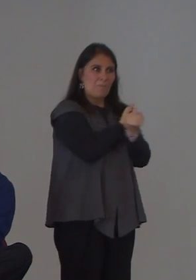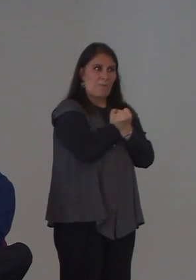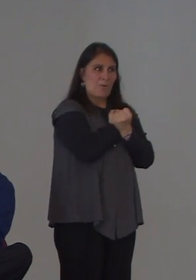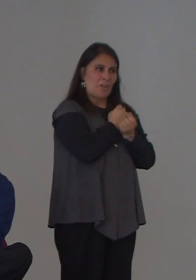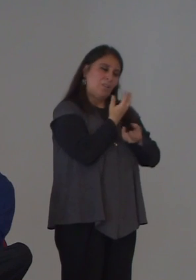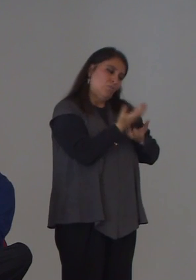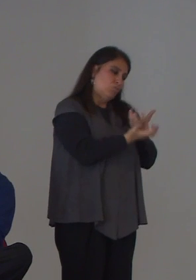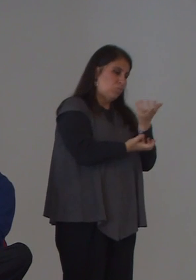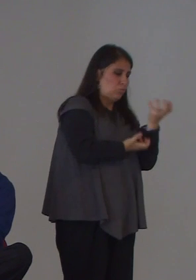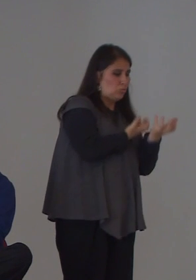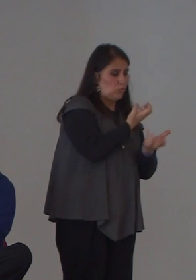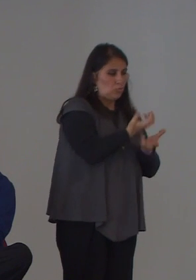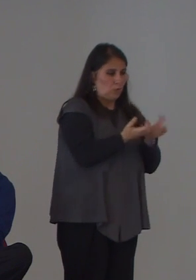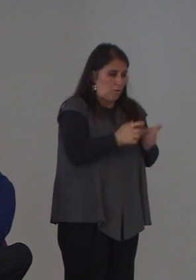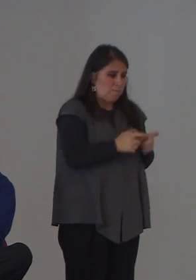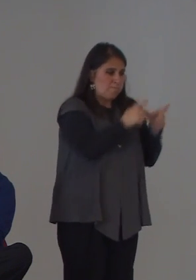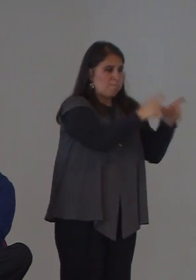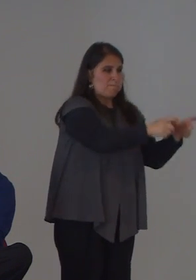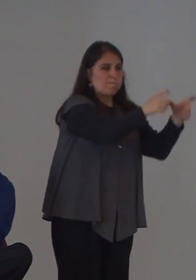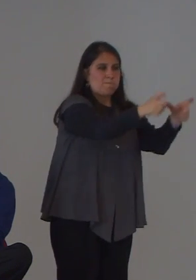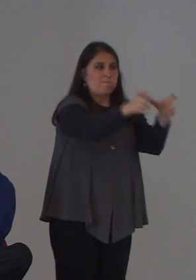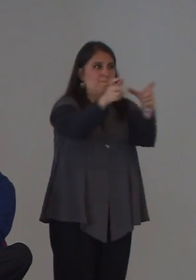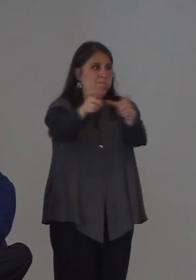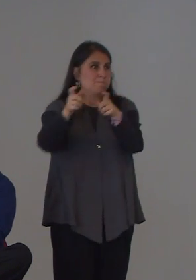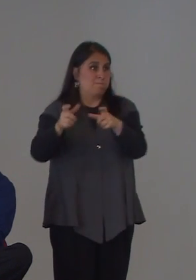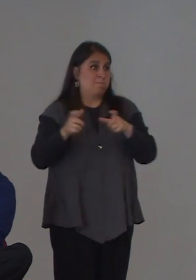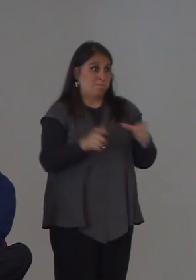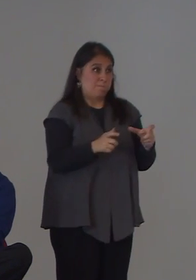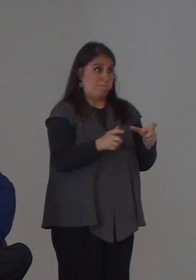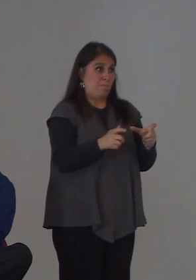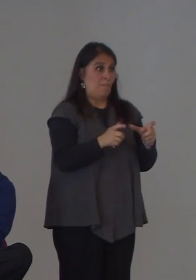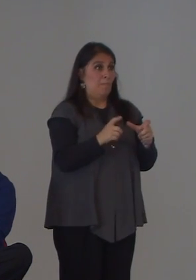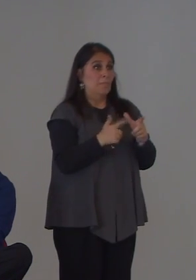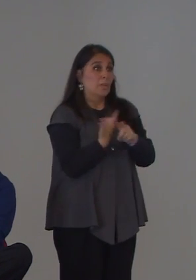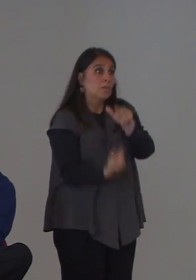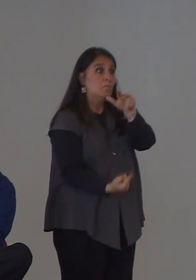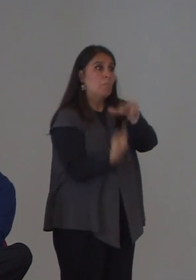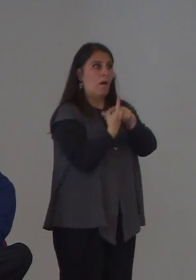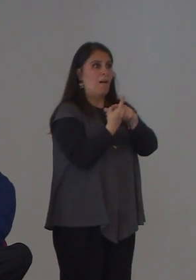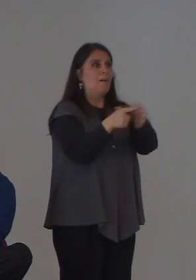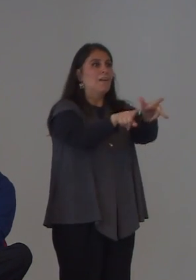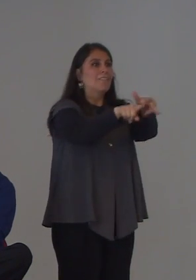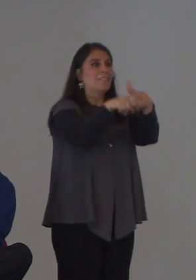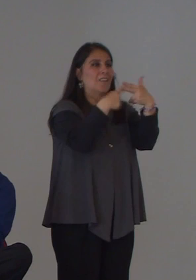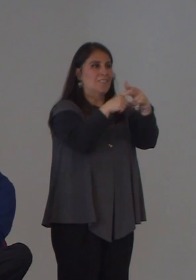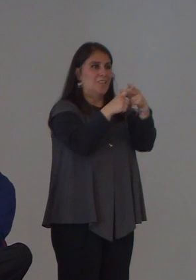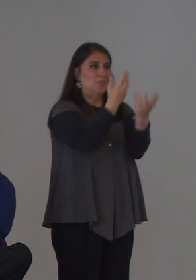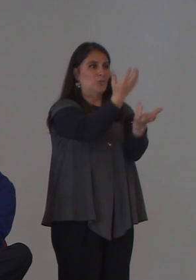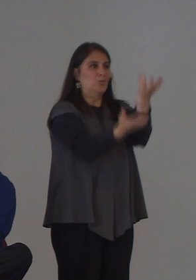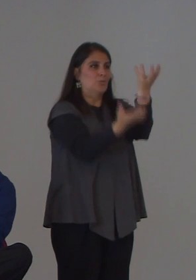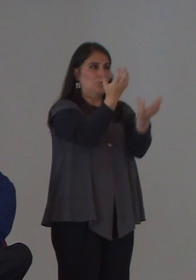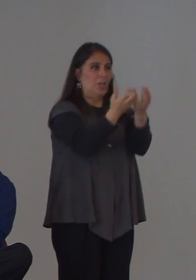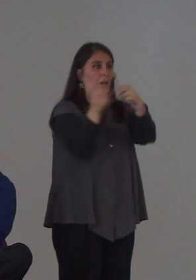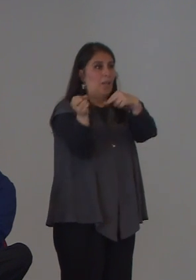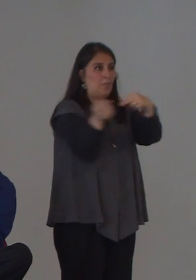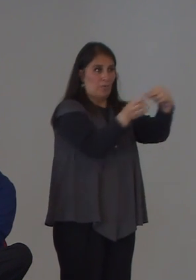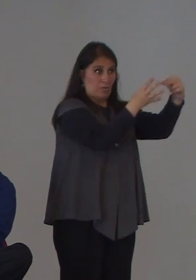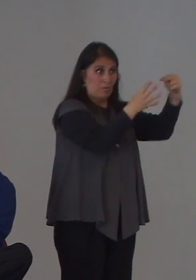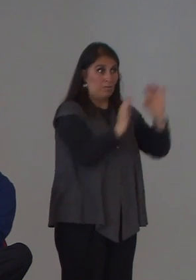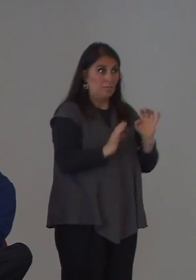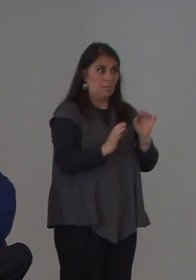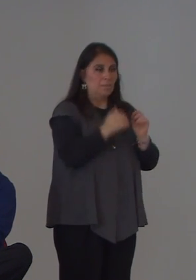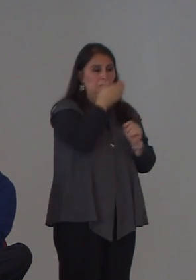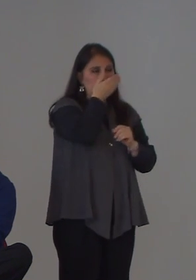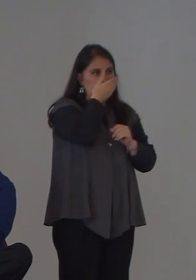estamos empezando a hacer también una cosa que llamamos los talleres de cocina y educación. Entendiendo que la